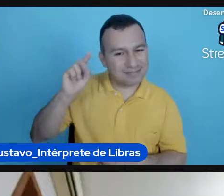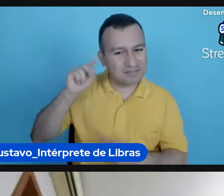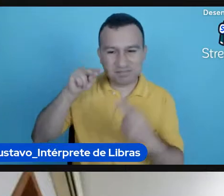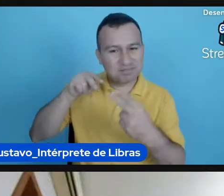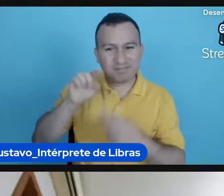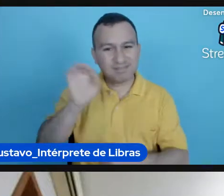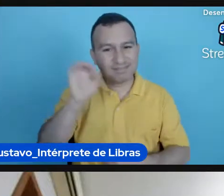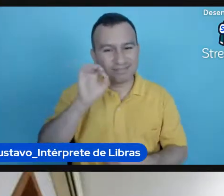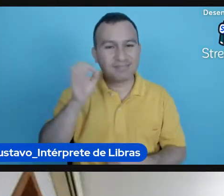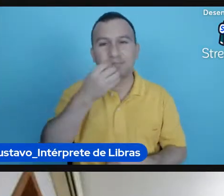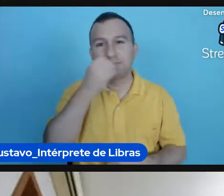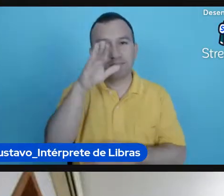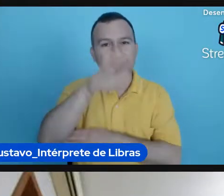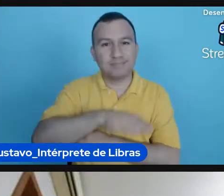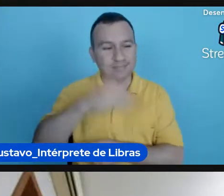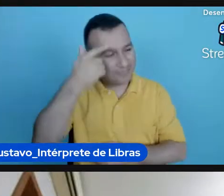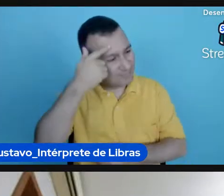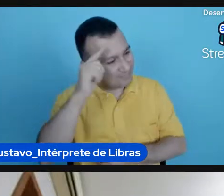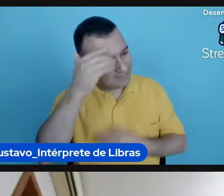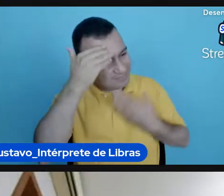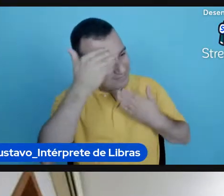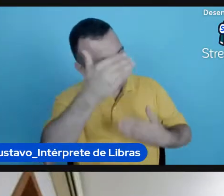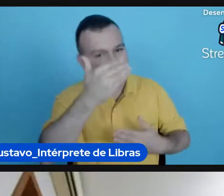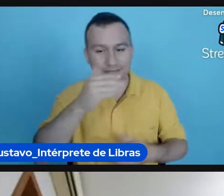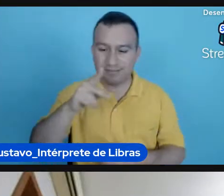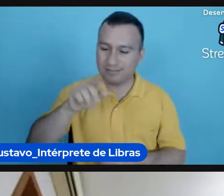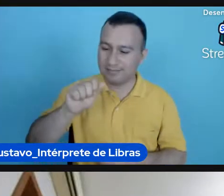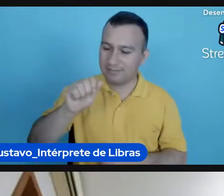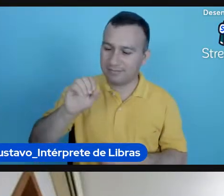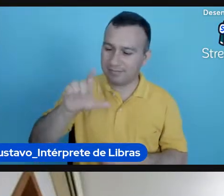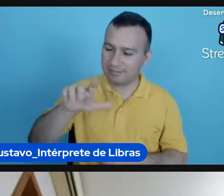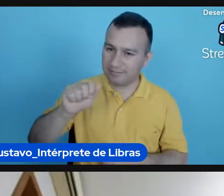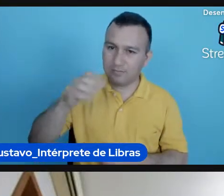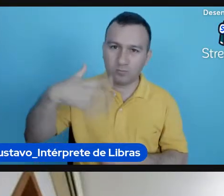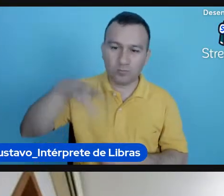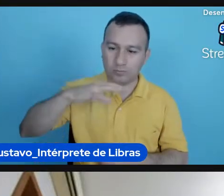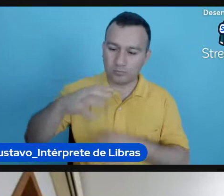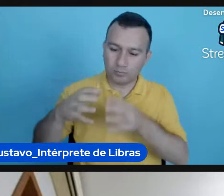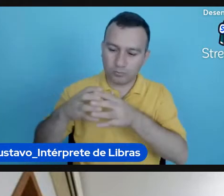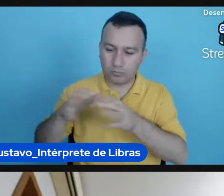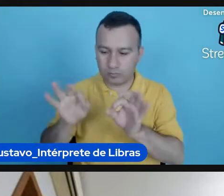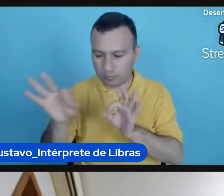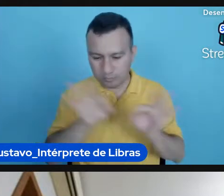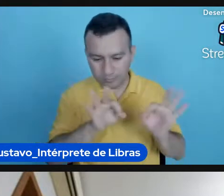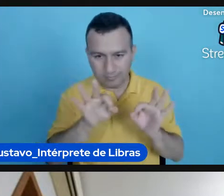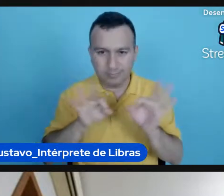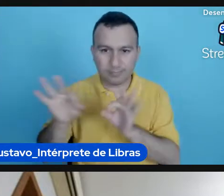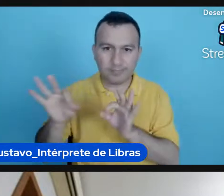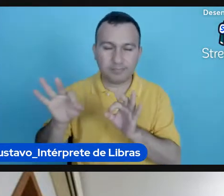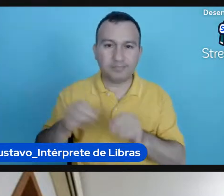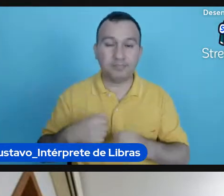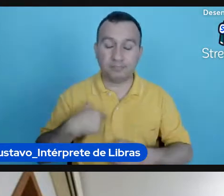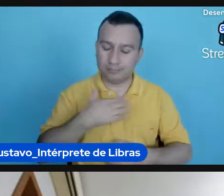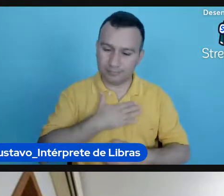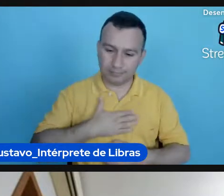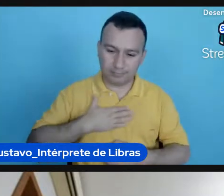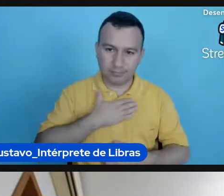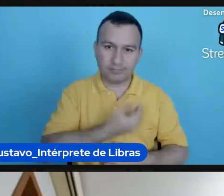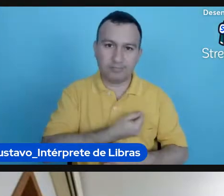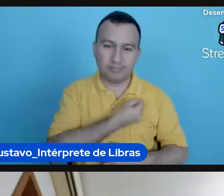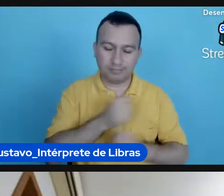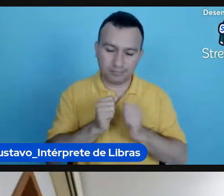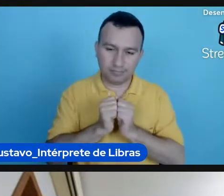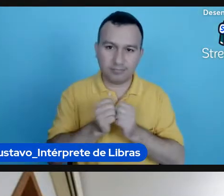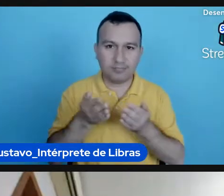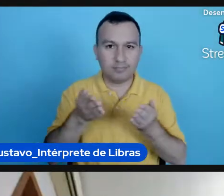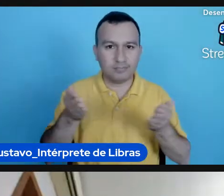tarde, Gustavo, obrigada. Boa tarde, Paola, toda a equipe aí, organizadora. É um prazer estar aqui, né, com vocês.